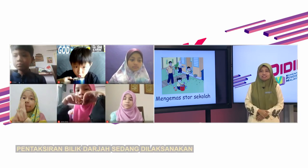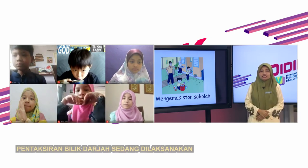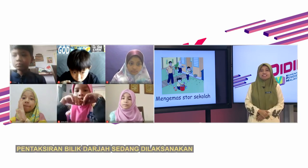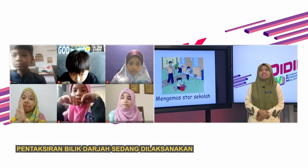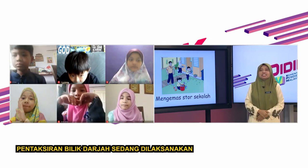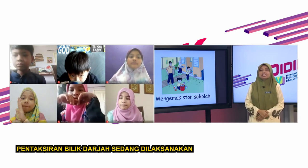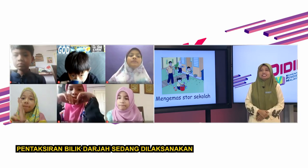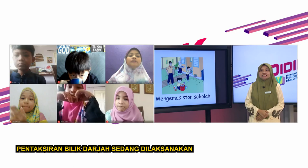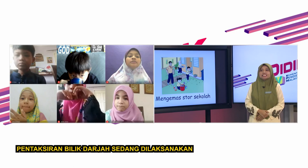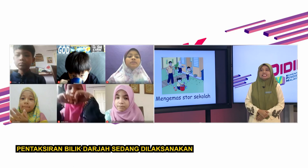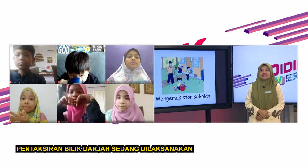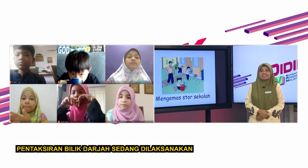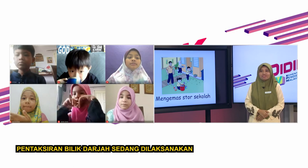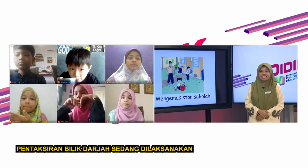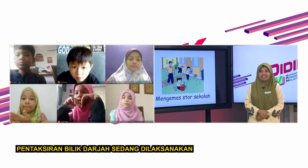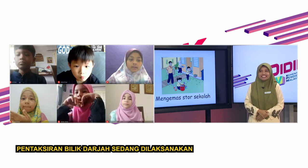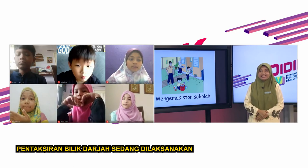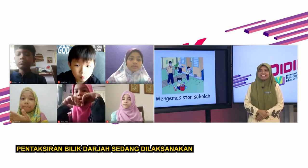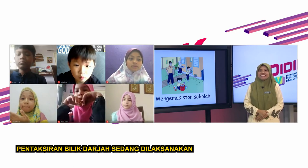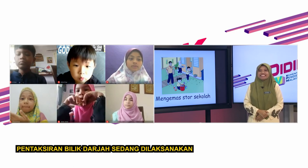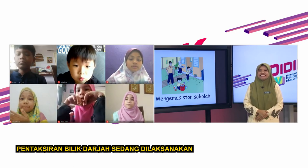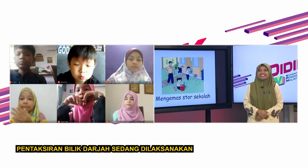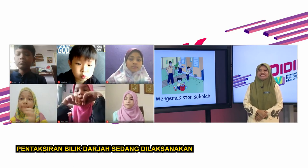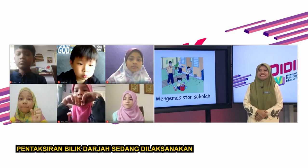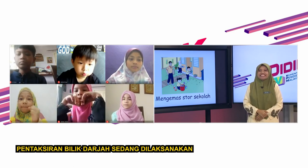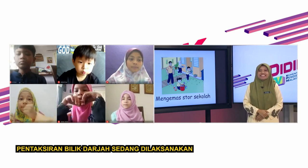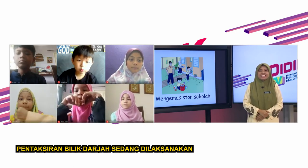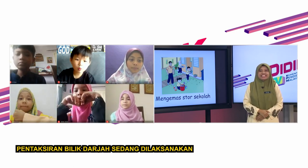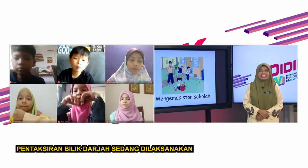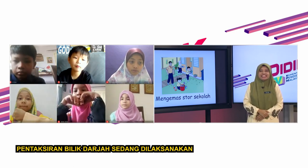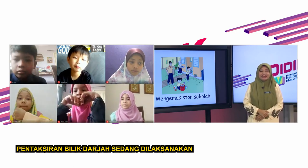Nama. Oh, dia minum air. Mas.